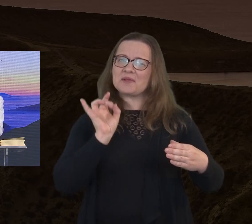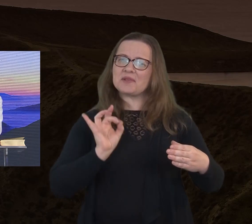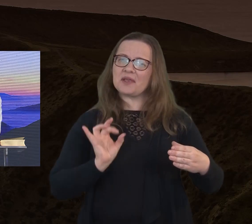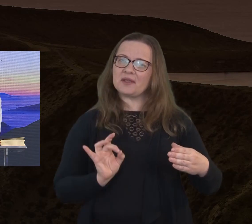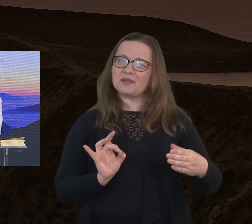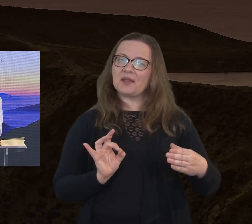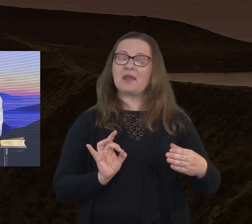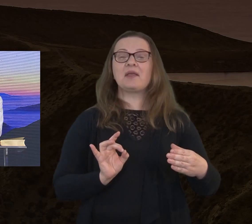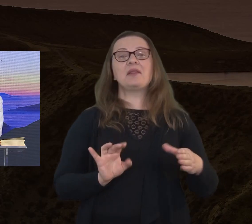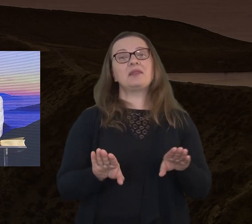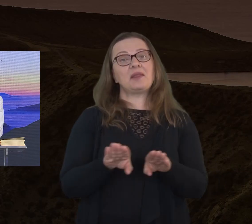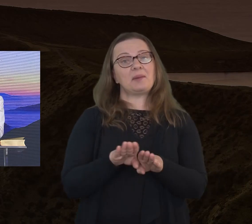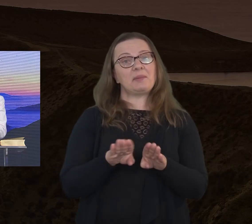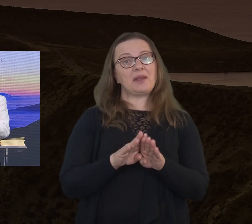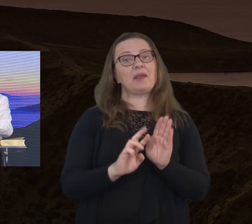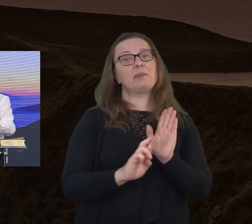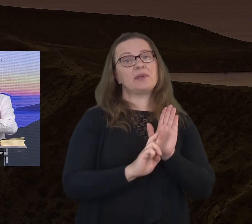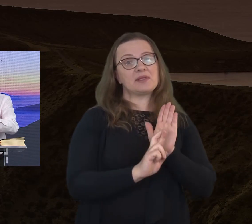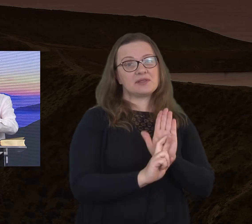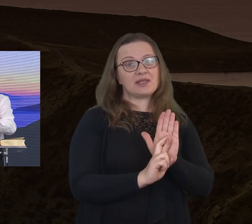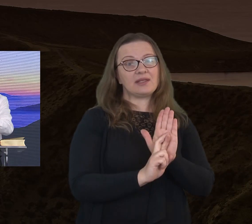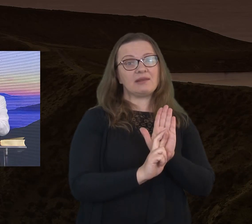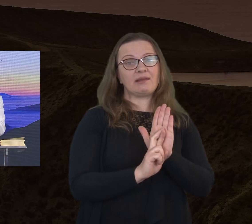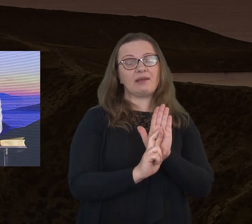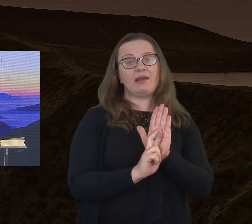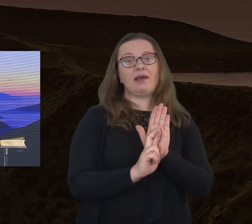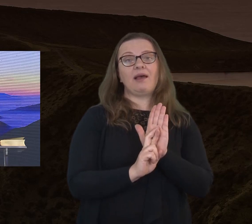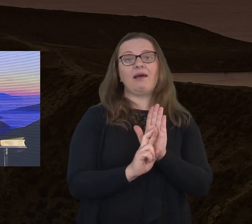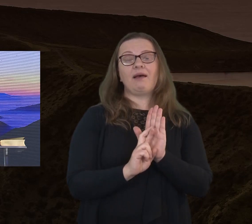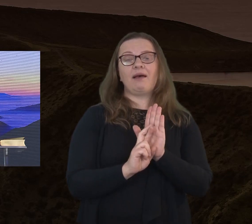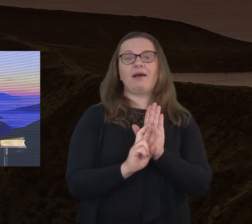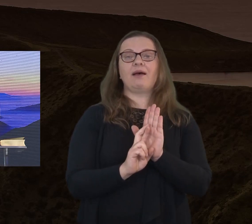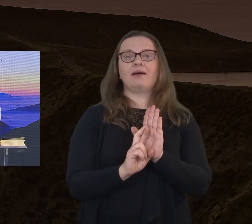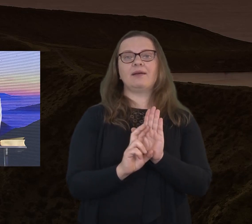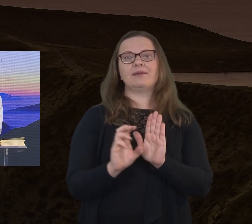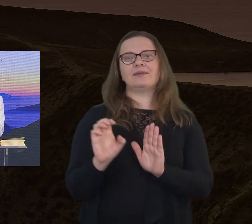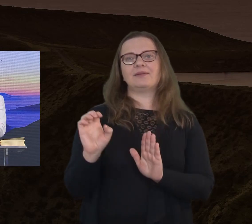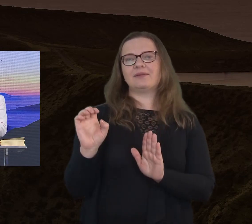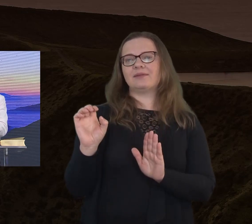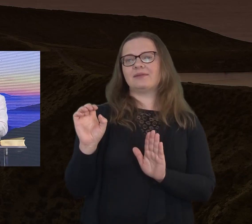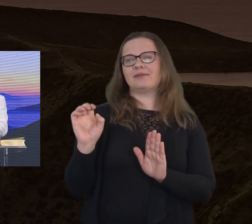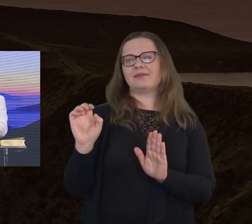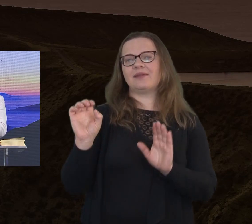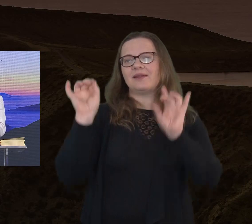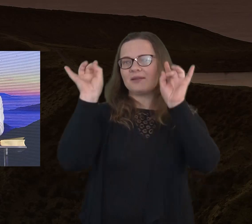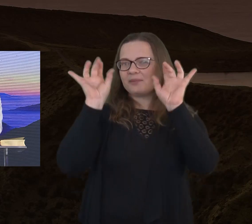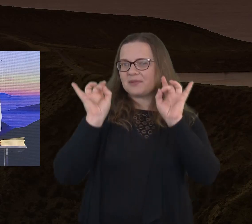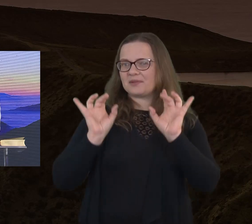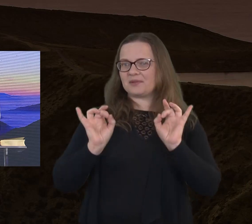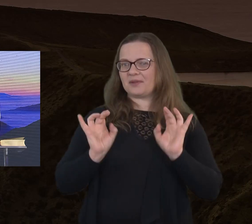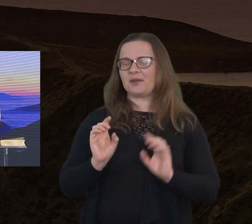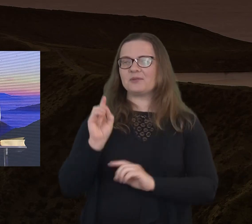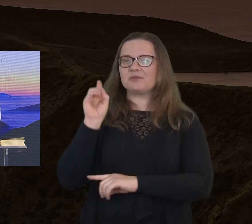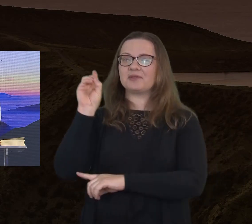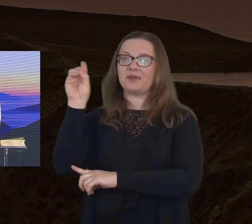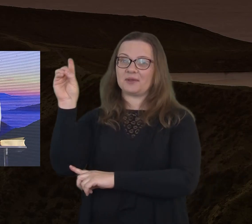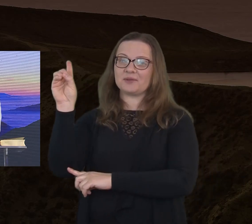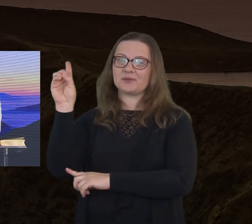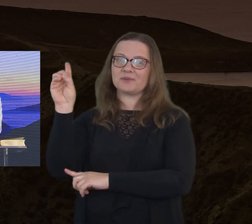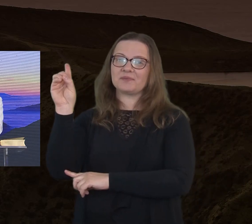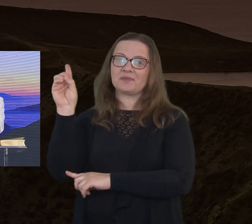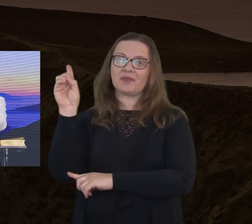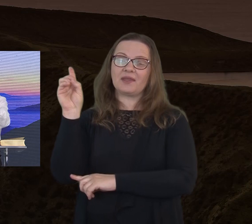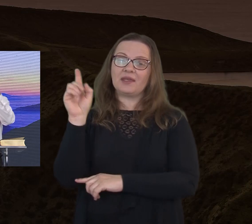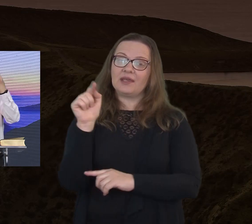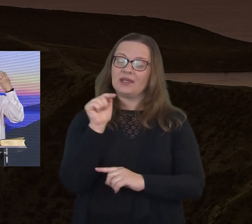representam as riquezas de Deus. Só que as riquezas de Deus são invisíveis. E essas riquezas materiais, na verdade,